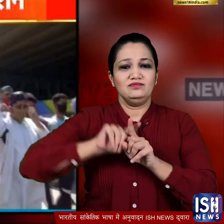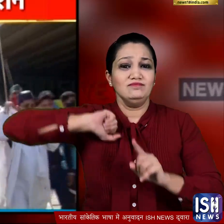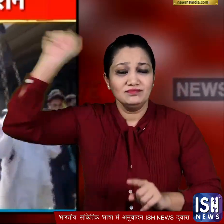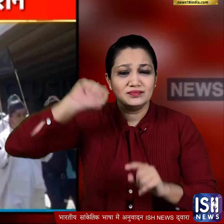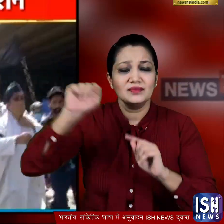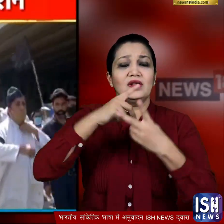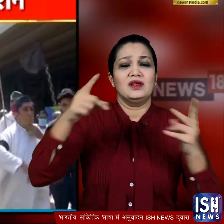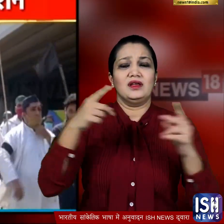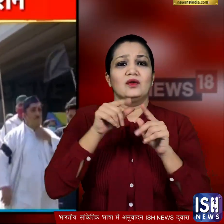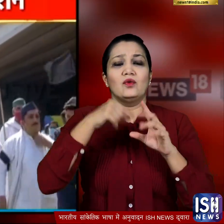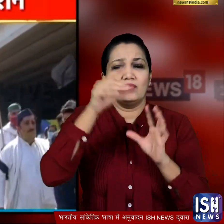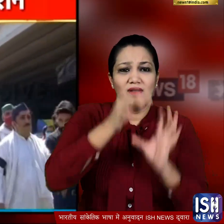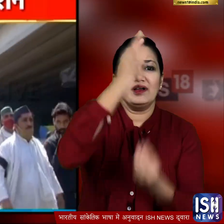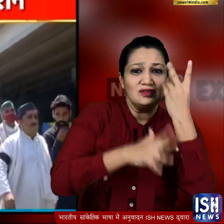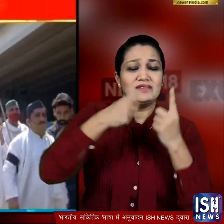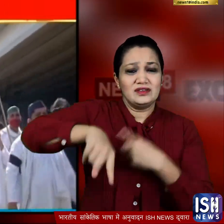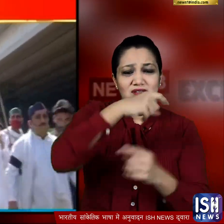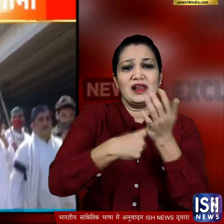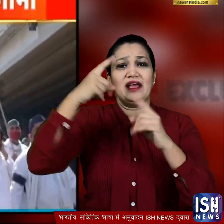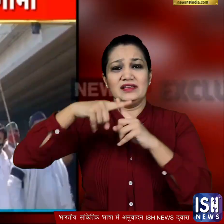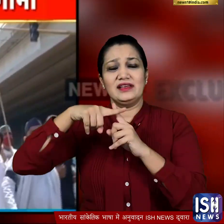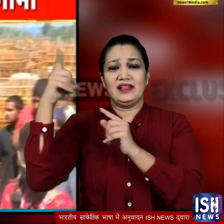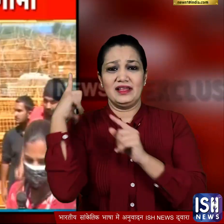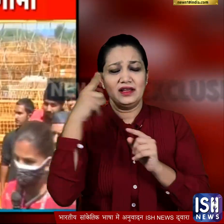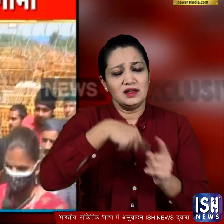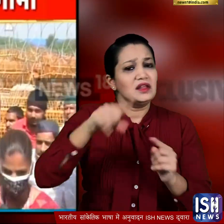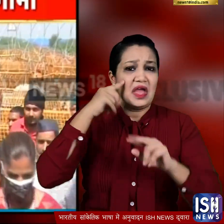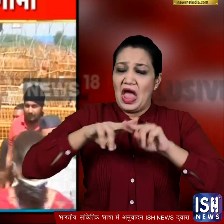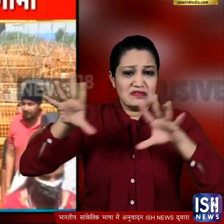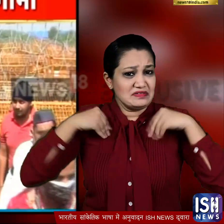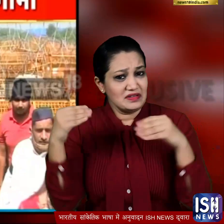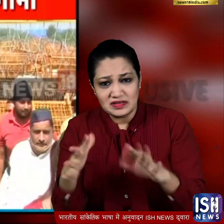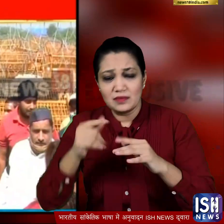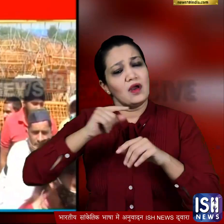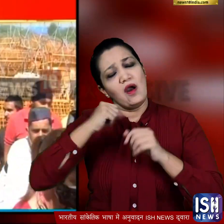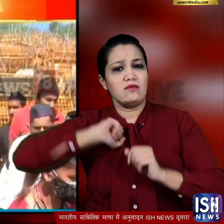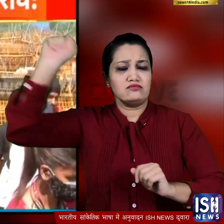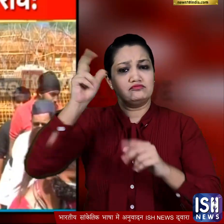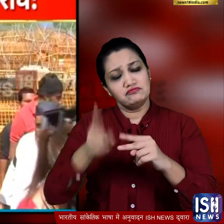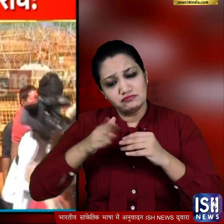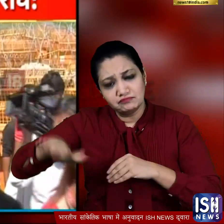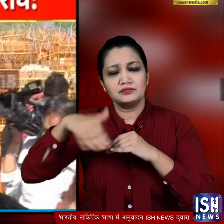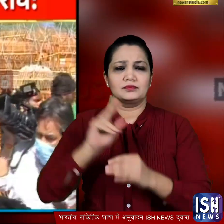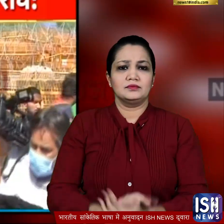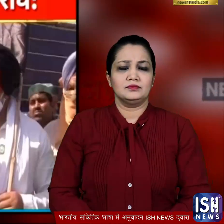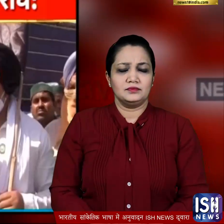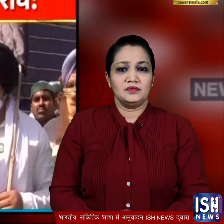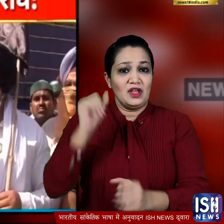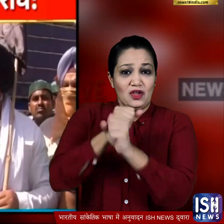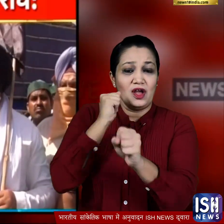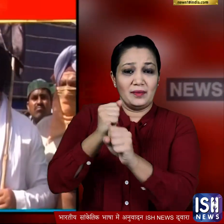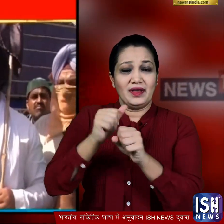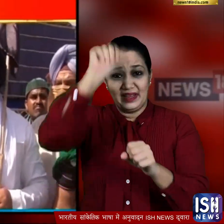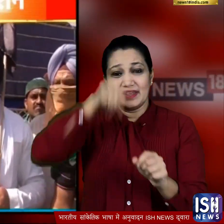इस प्रदर्शन की अगुवाई कर रहे भारतीय किसान यूनियन के नेता राकेश टिकैत ने मांगे नहीं माने जाने तक आंदोलन जारी रखने की चेतावनी दी। जब